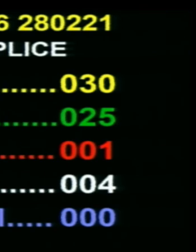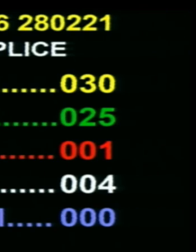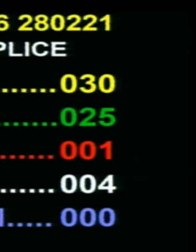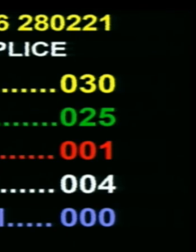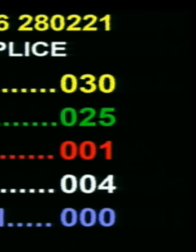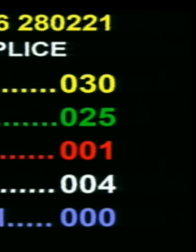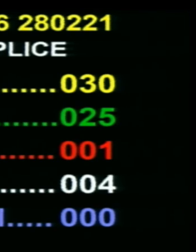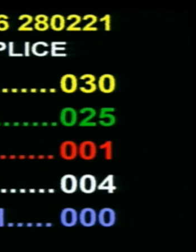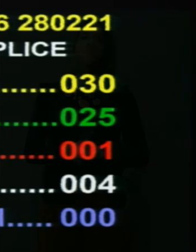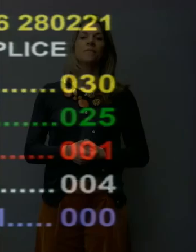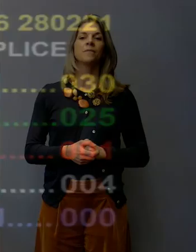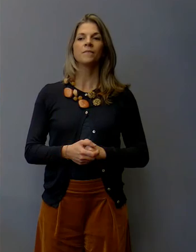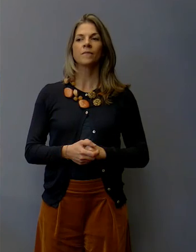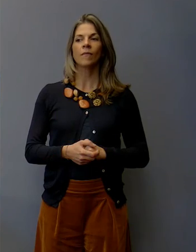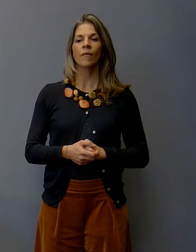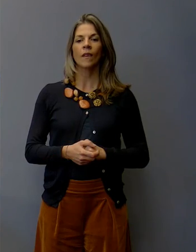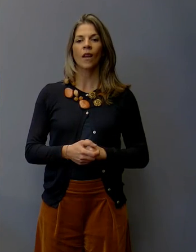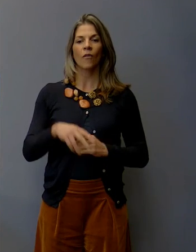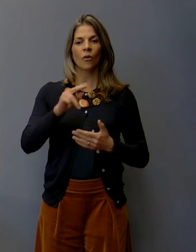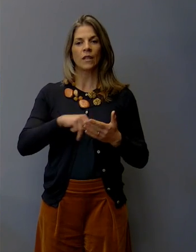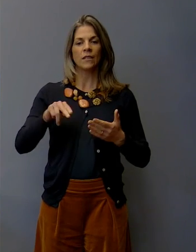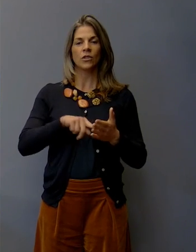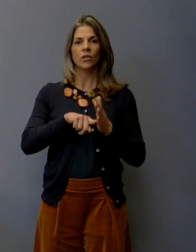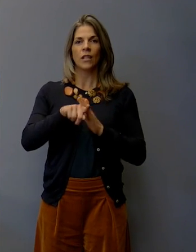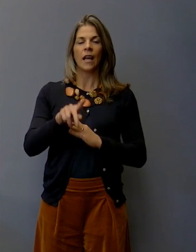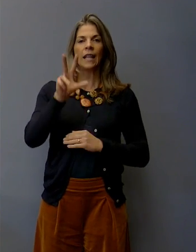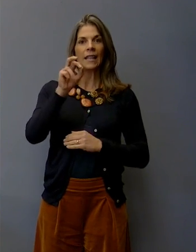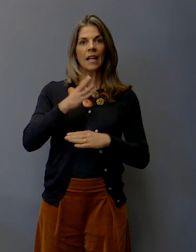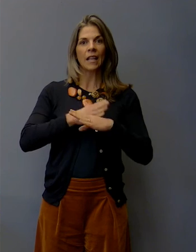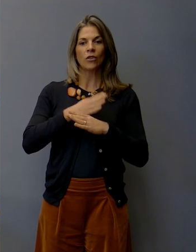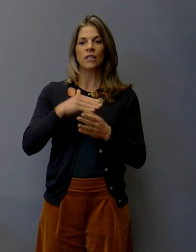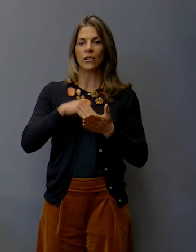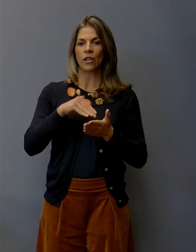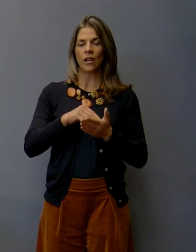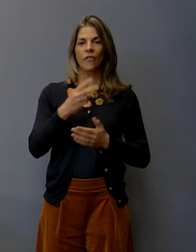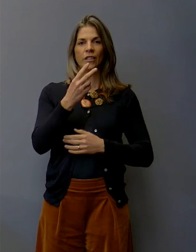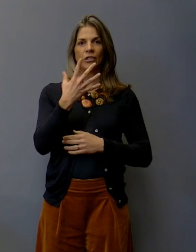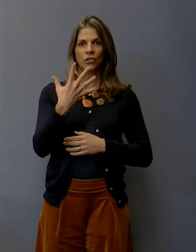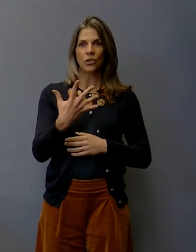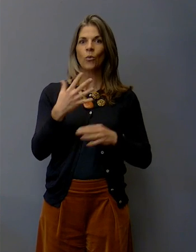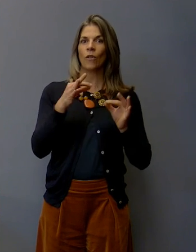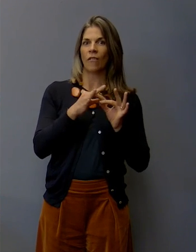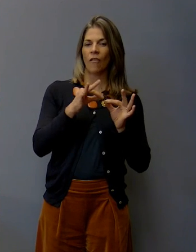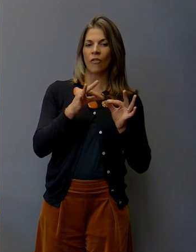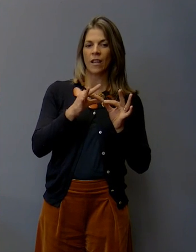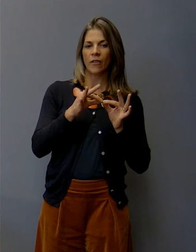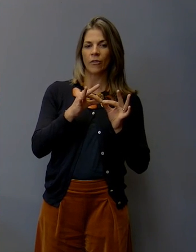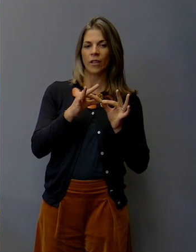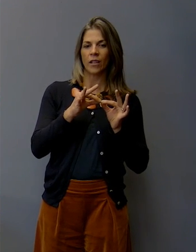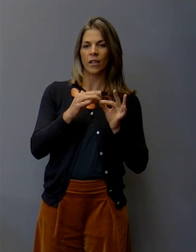esito votazione in presenza 30 consiglieri presenti 25 favorire il voto contrario